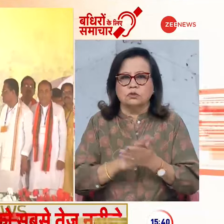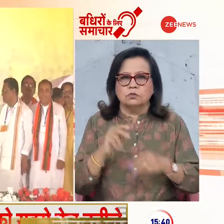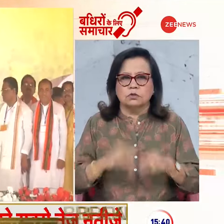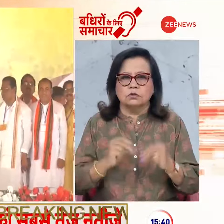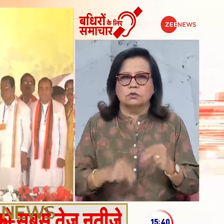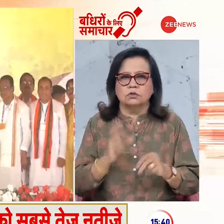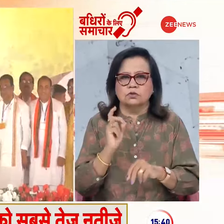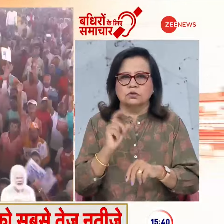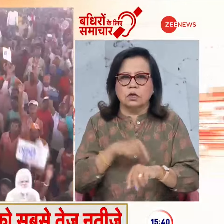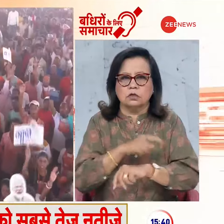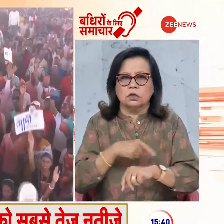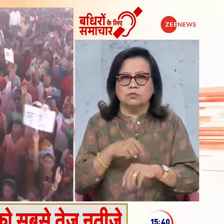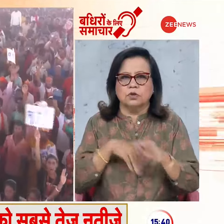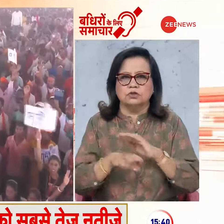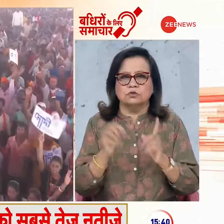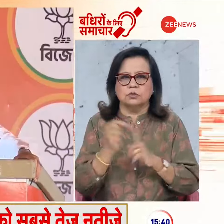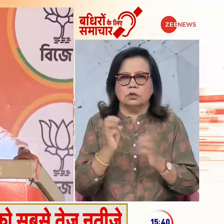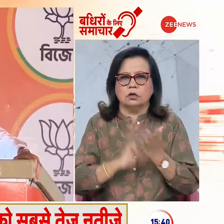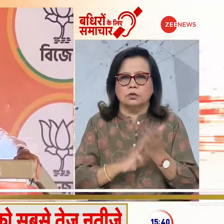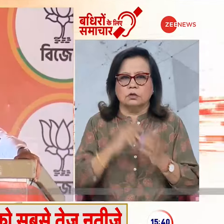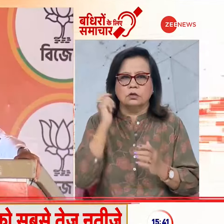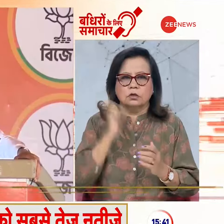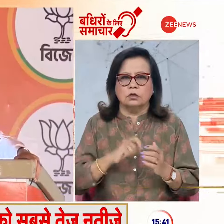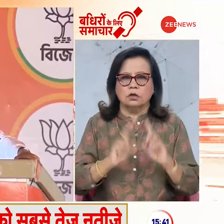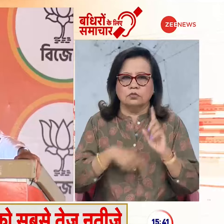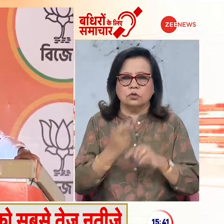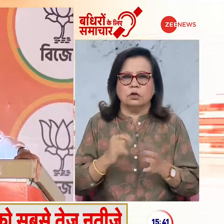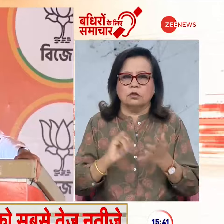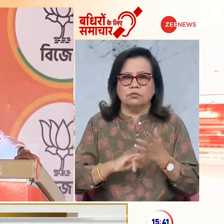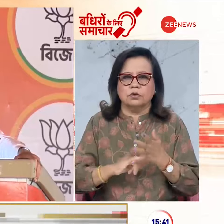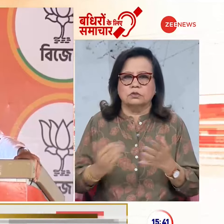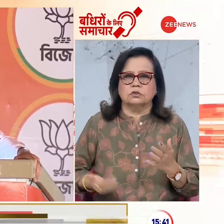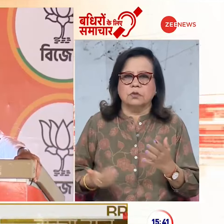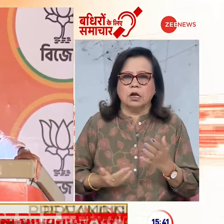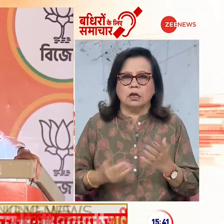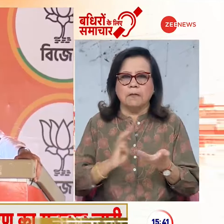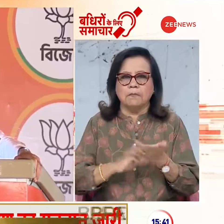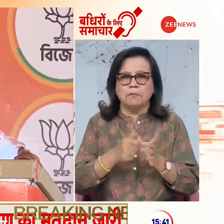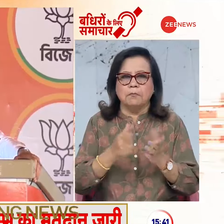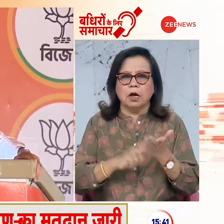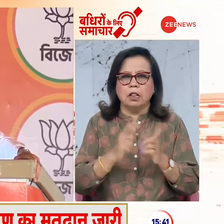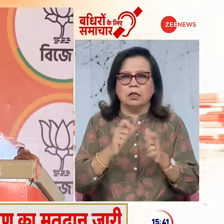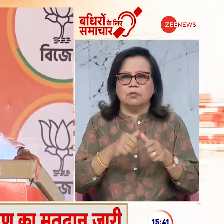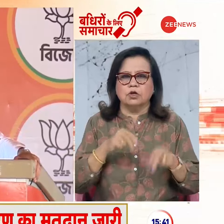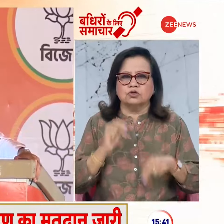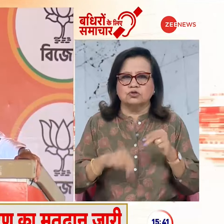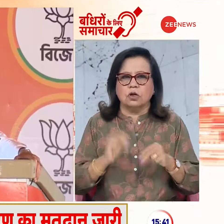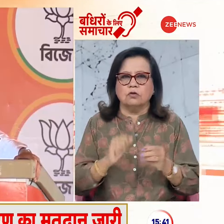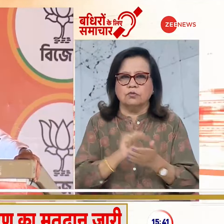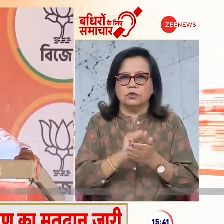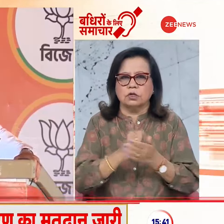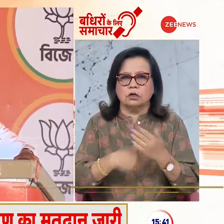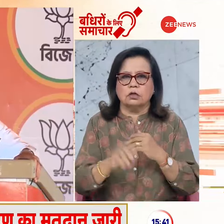लोकसभा चुनाव के दूसरे चरण के बीच प्रधानमंत्री नरेंद्र मोदी ने पश्चिम बंगाल के मालदा में चुनाव प्रचार